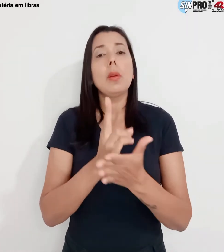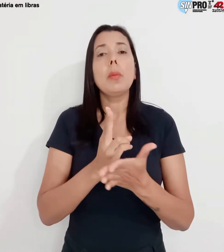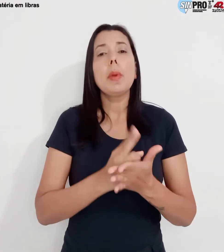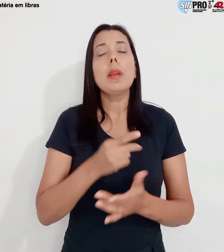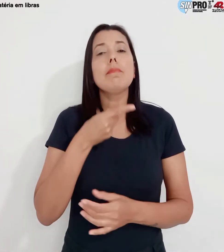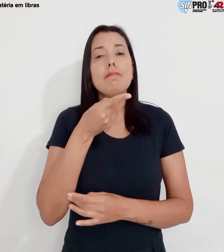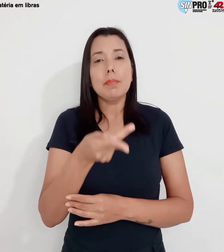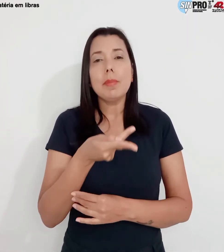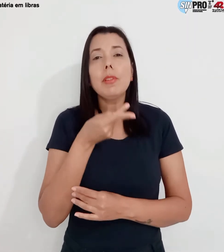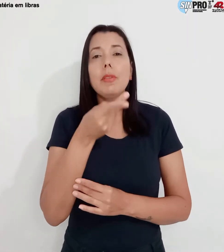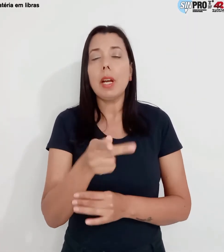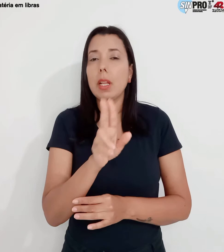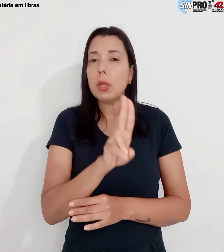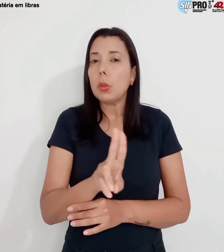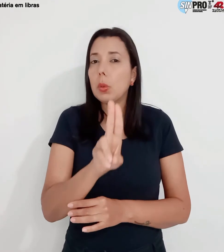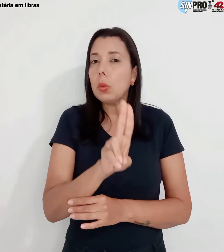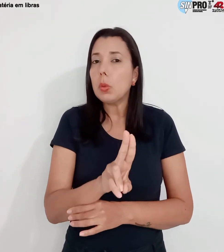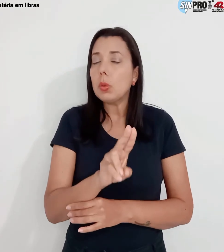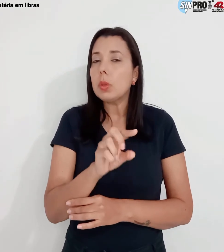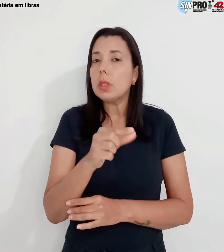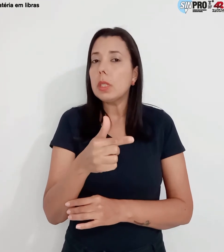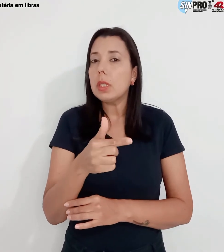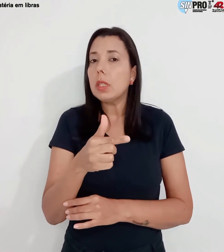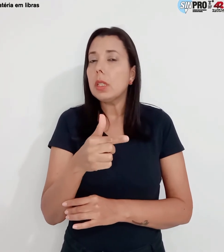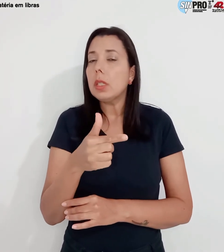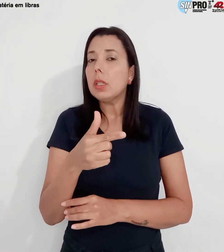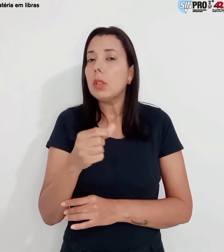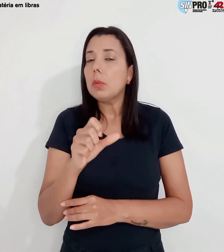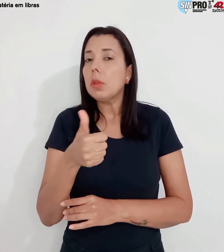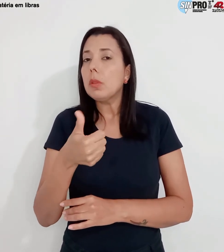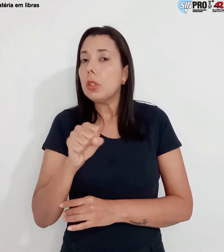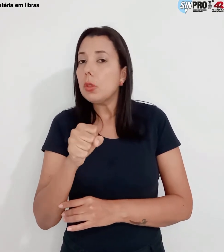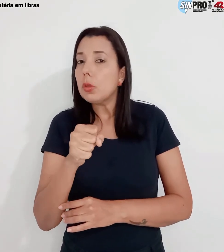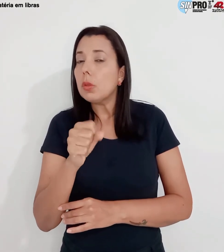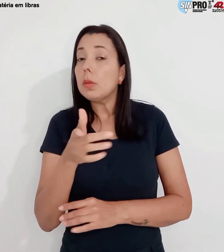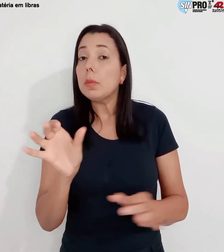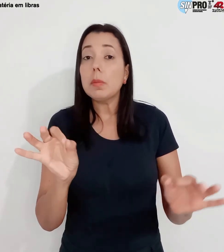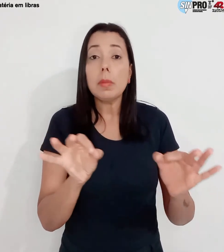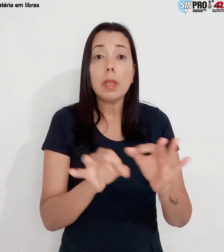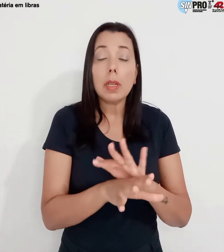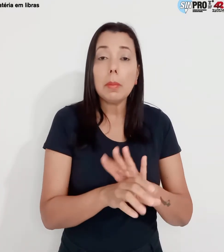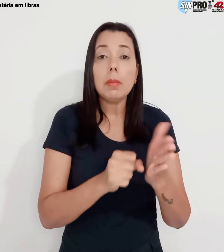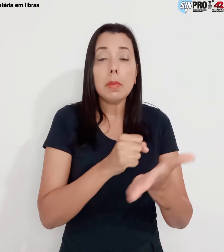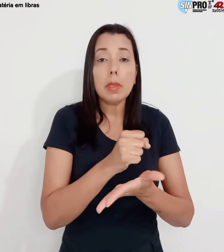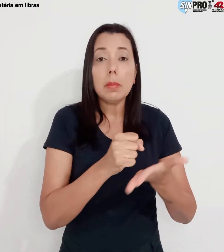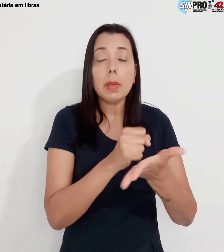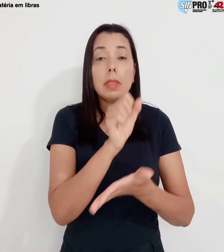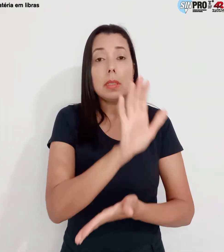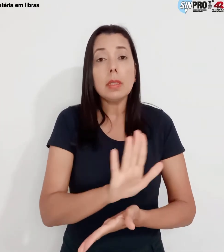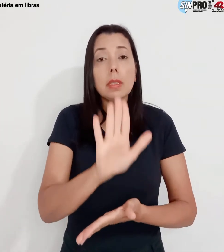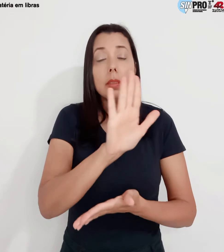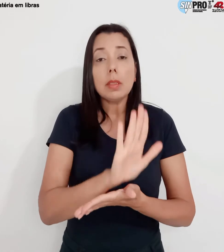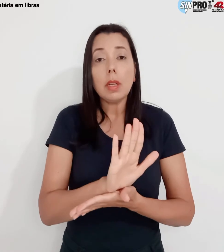mesmo discurso que utilizaram em 2018 para destruir a Base Nacional